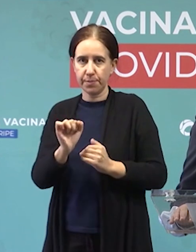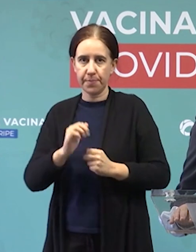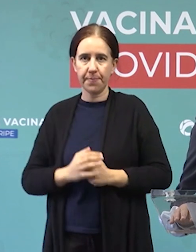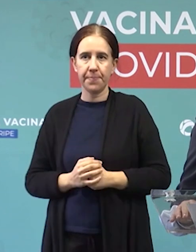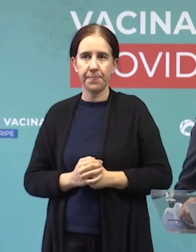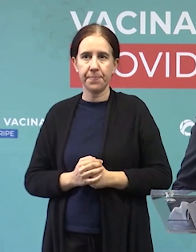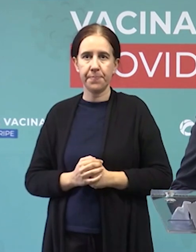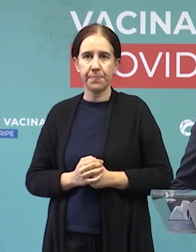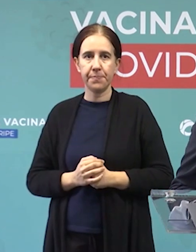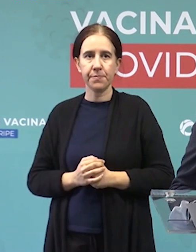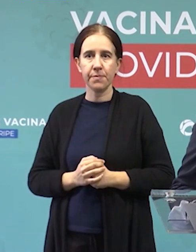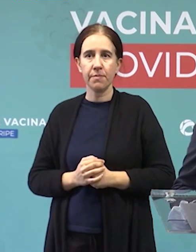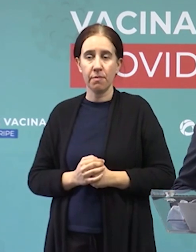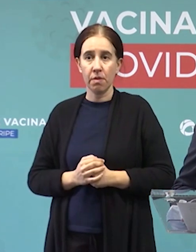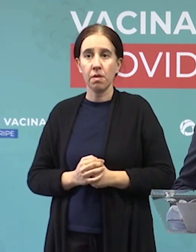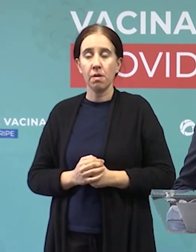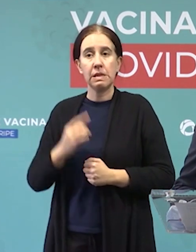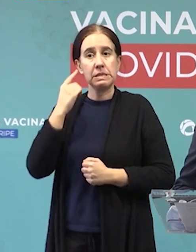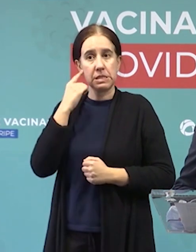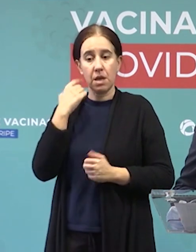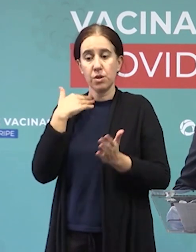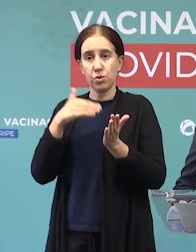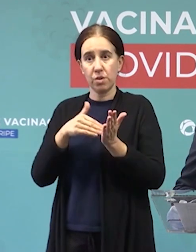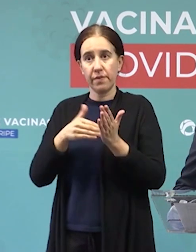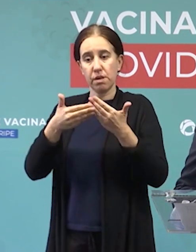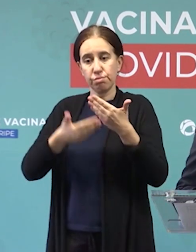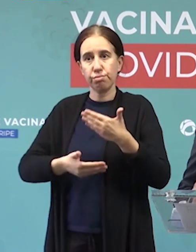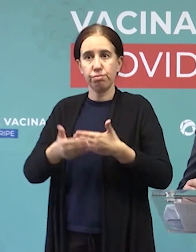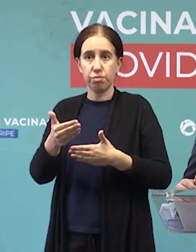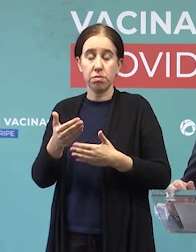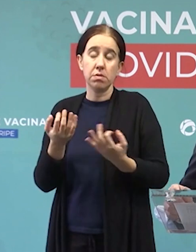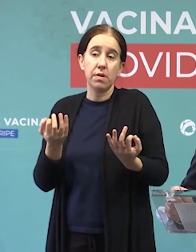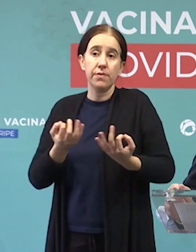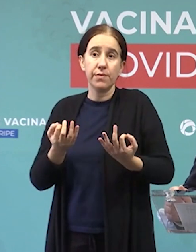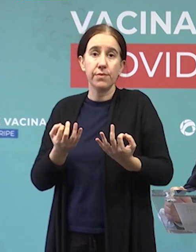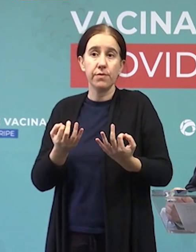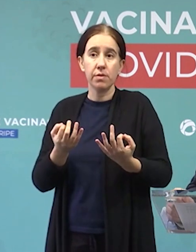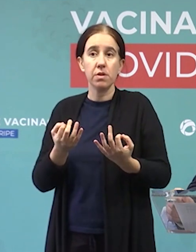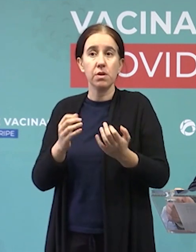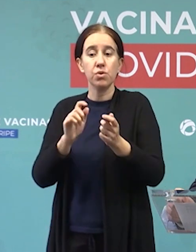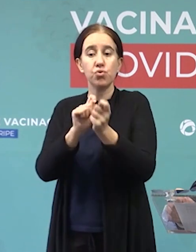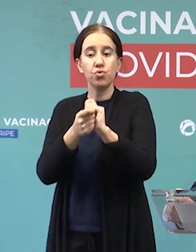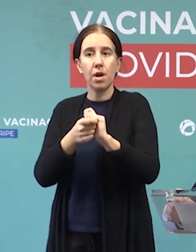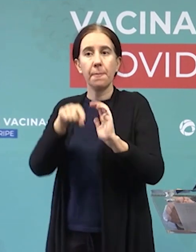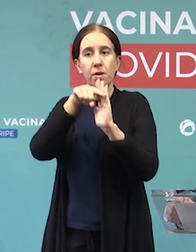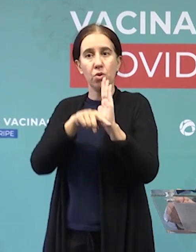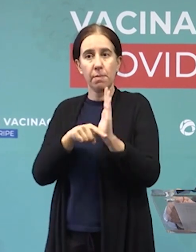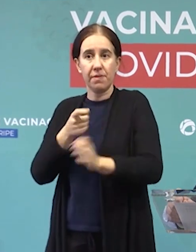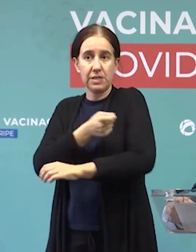etárias. A partir de segunda-feira, uma vez atualizada a norma da